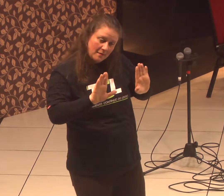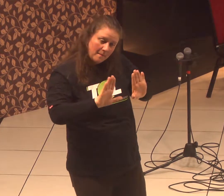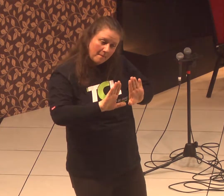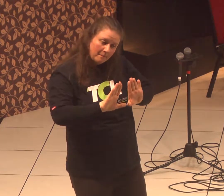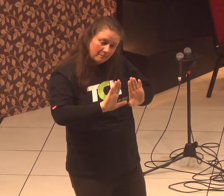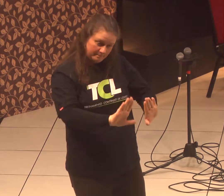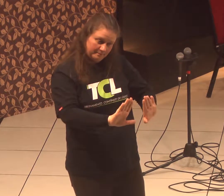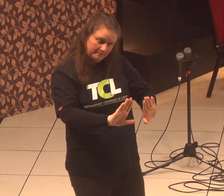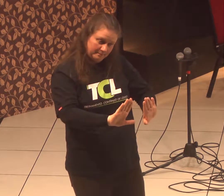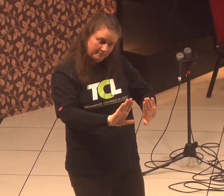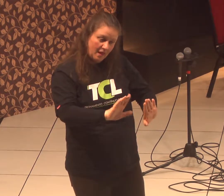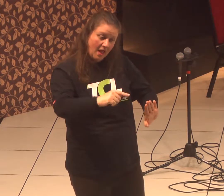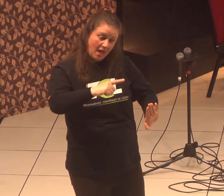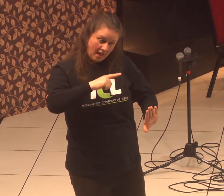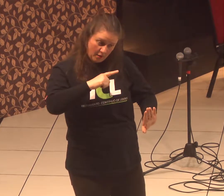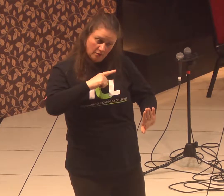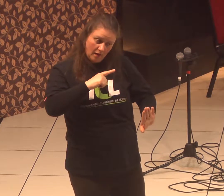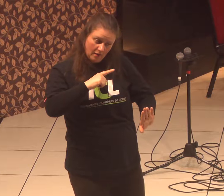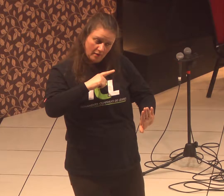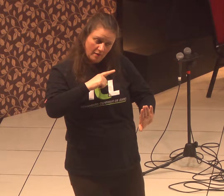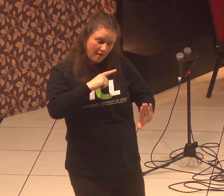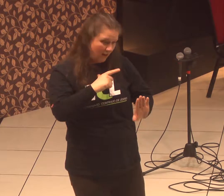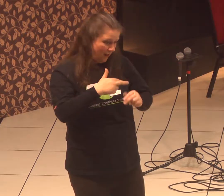o que eu tenho, isso lhe dou.